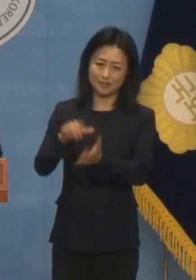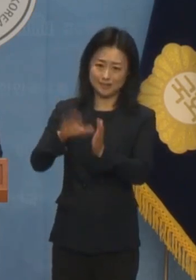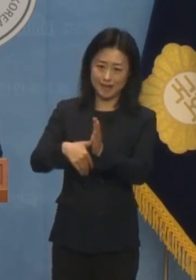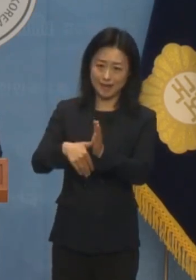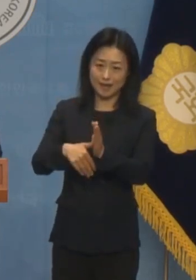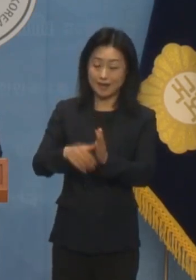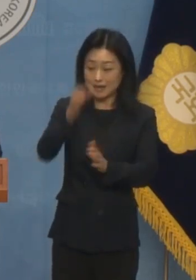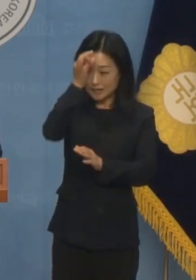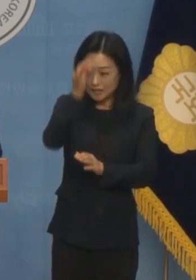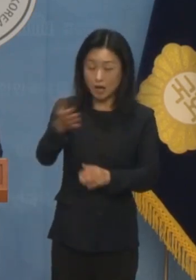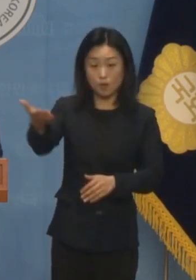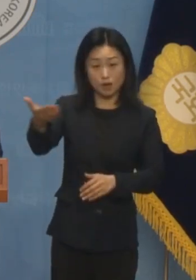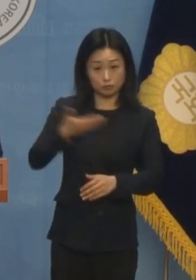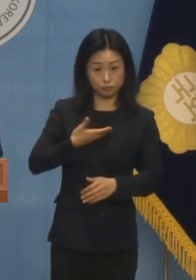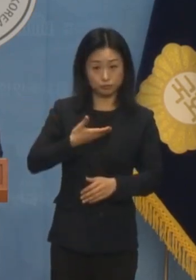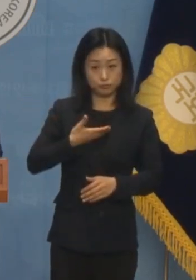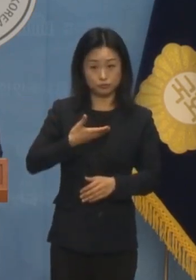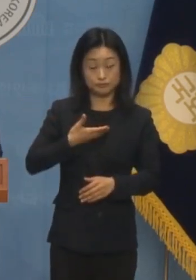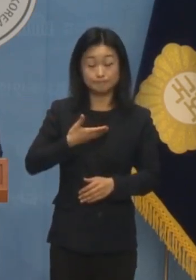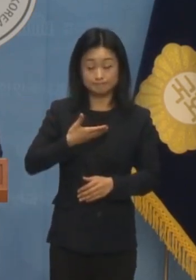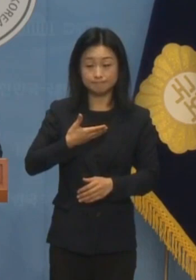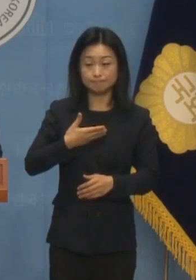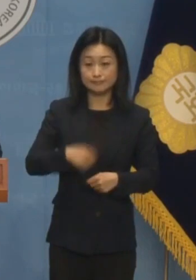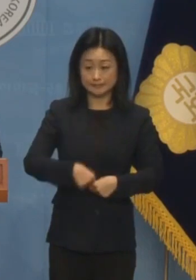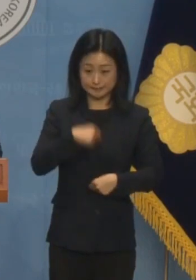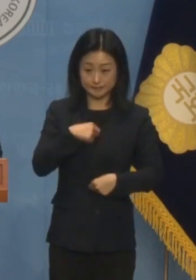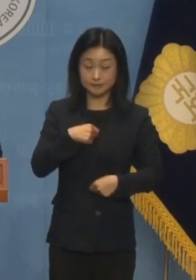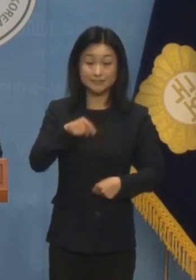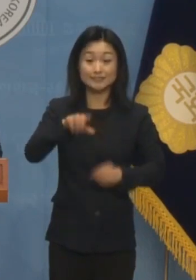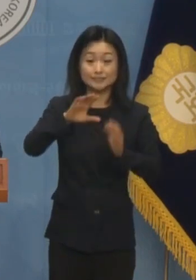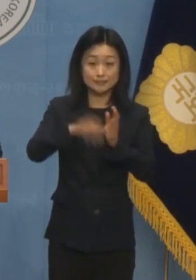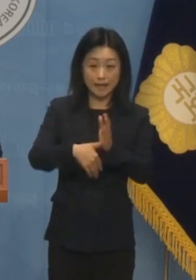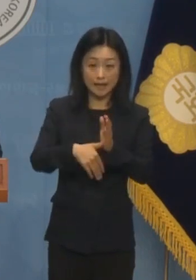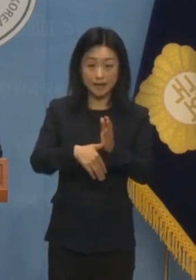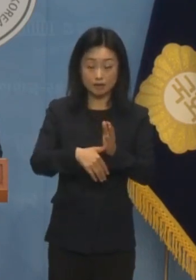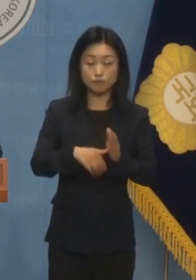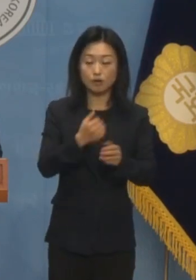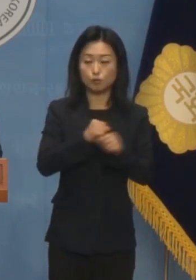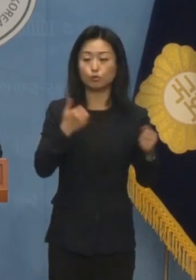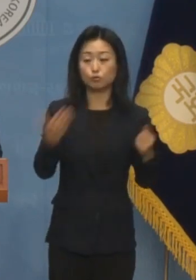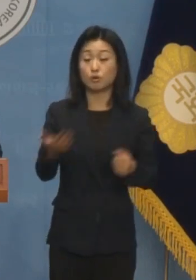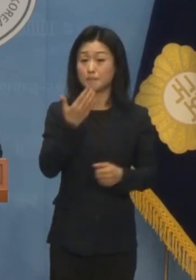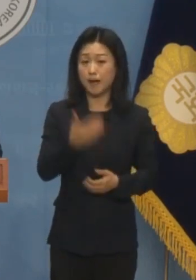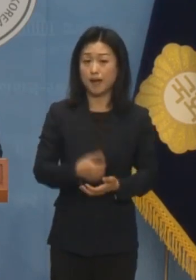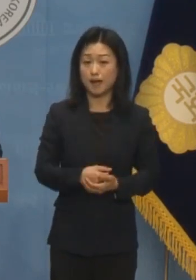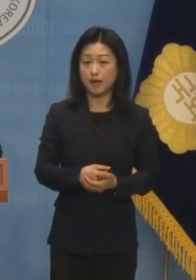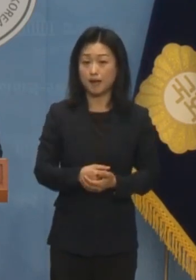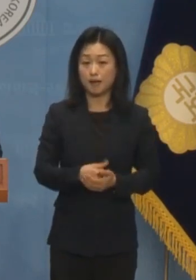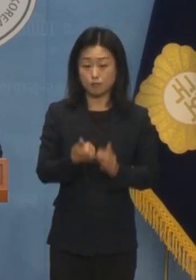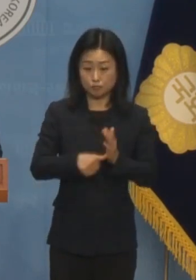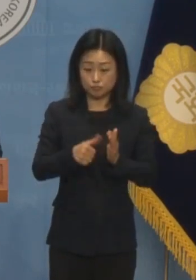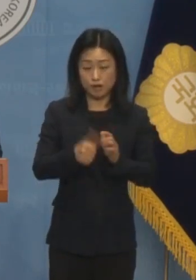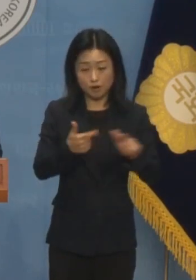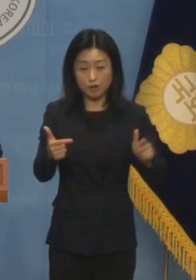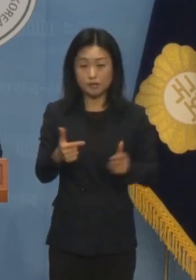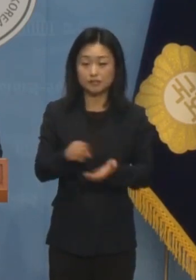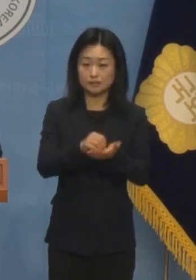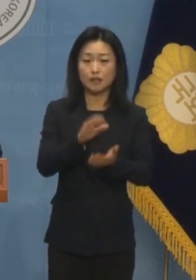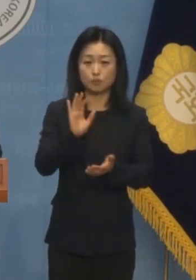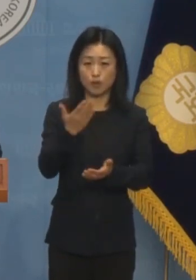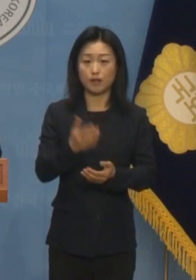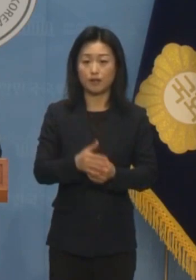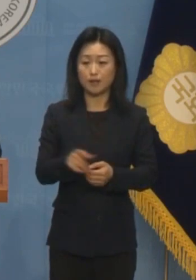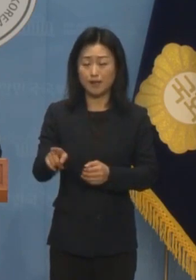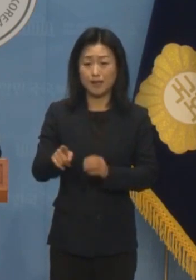우리에게 진정한 진정성 있는 사과를 한 이후에 가능한 것입니다 일본이 자기들의 부끄러운 역사를